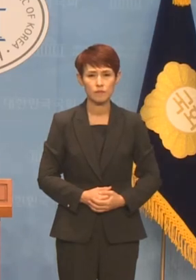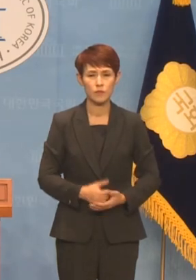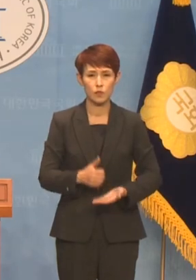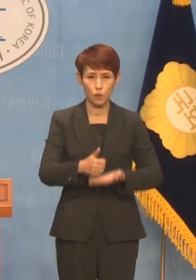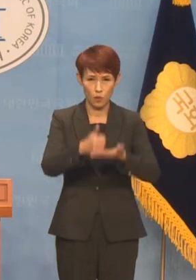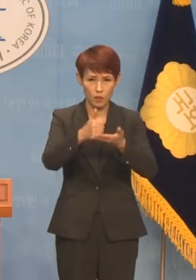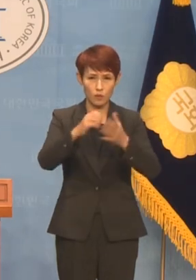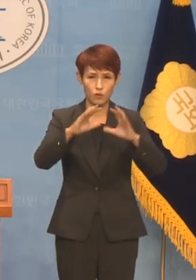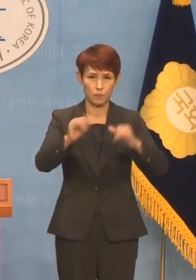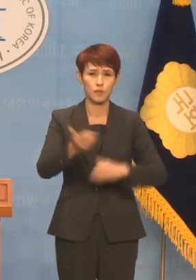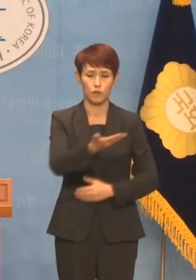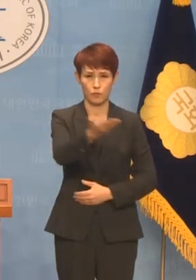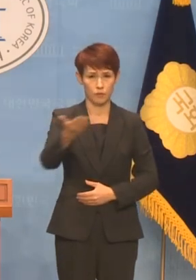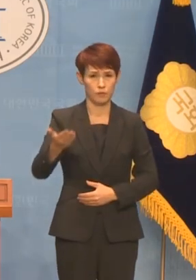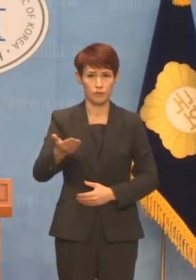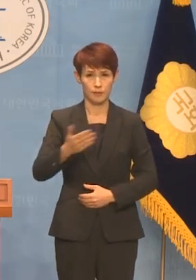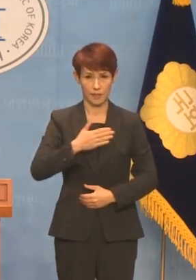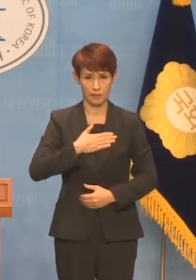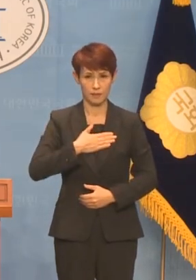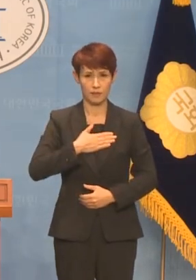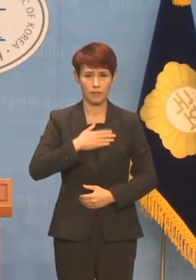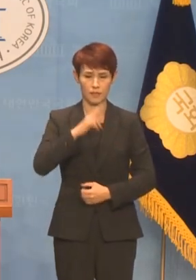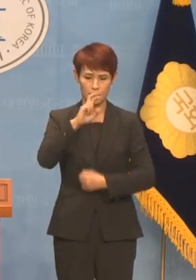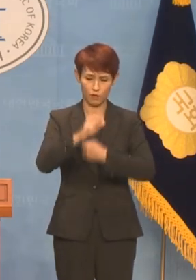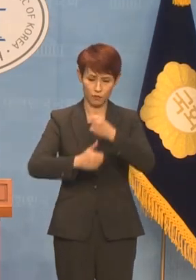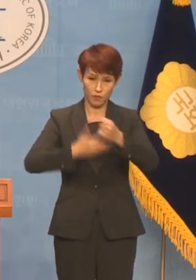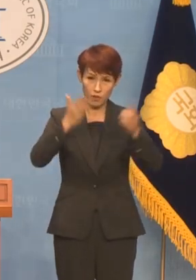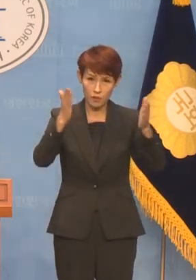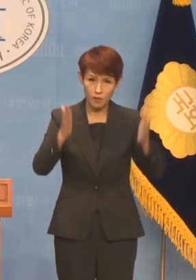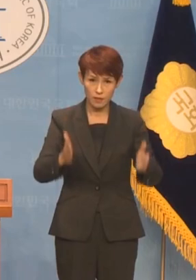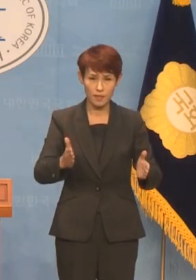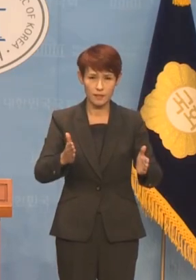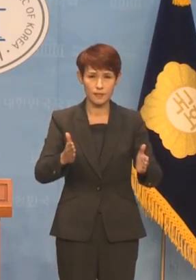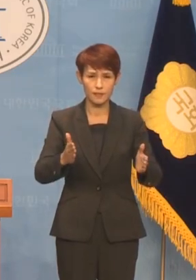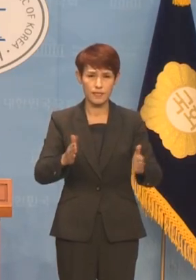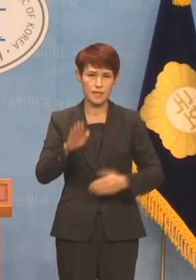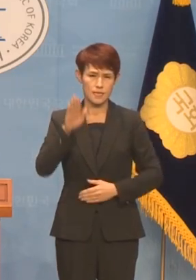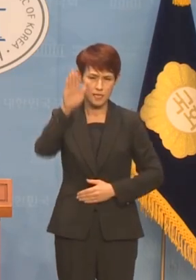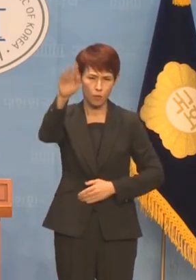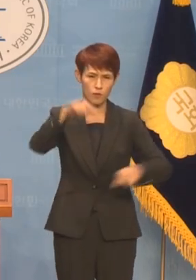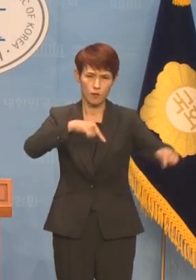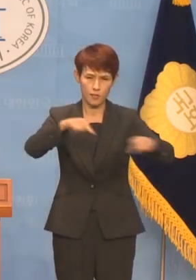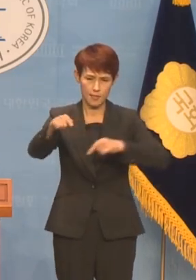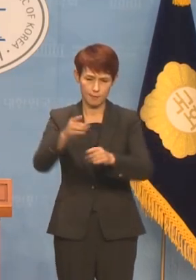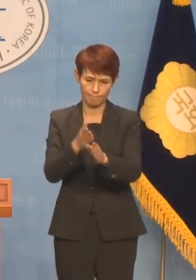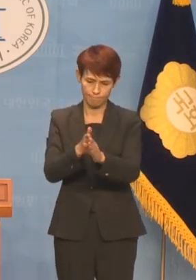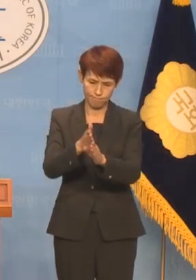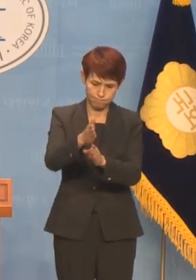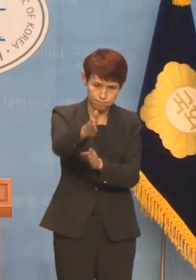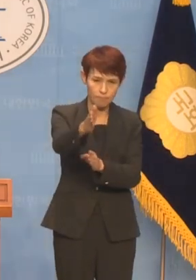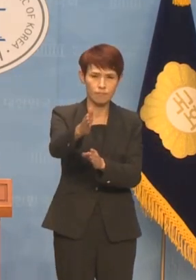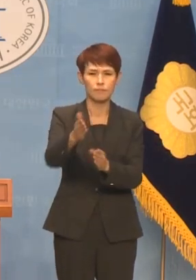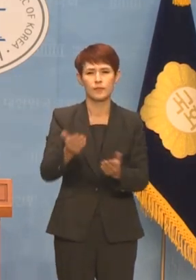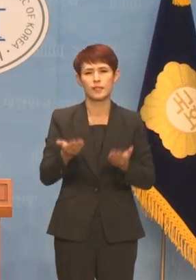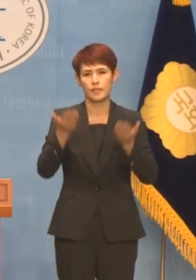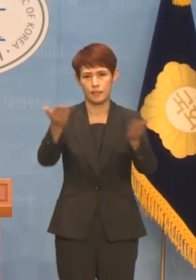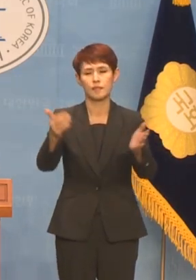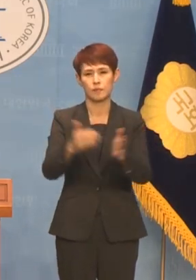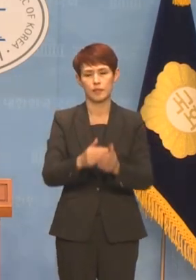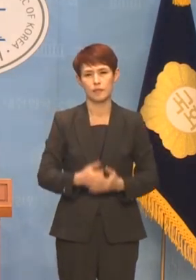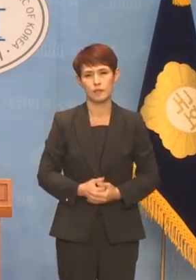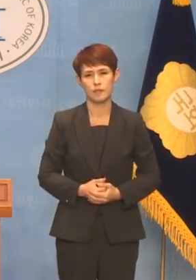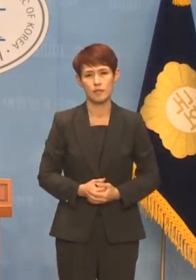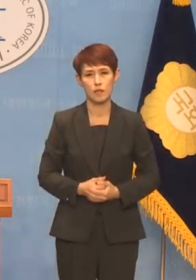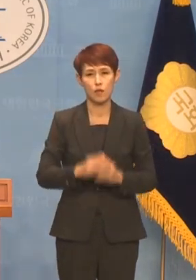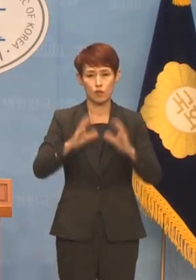존경하는 국민 여러분, 저는 지난 25년간 오로지 진보 정치의 한 길에 생을 바쳐왔습니다.